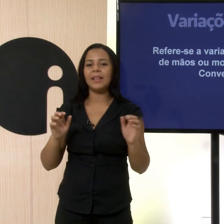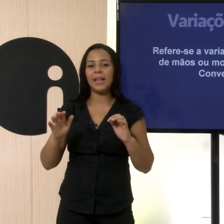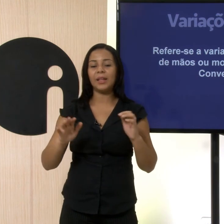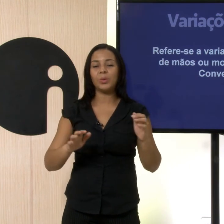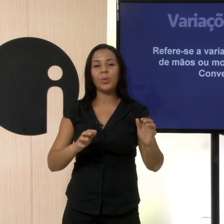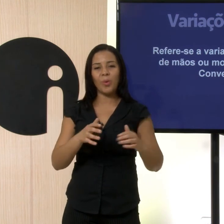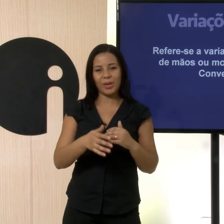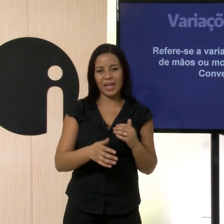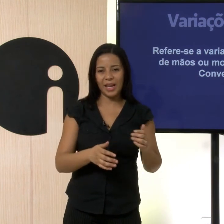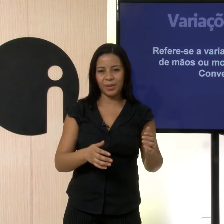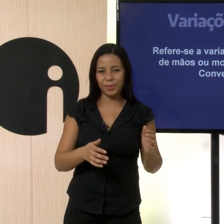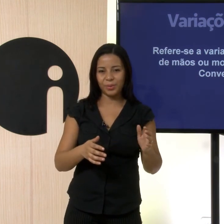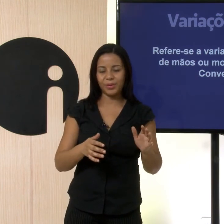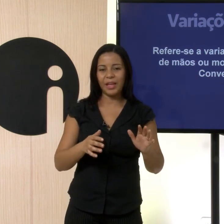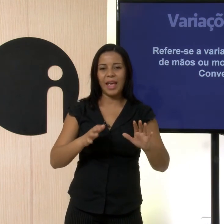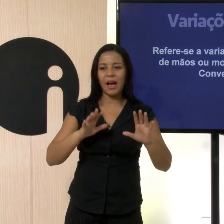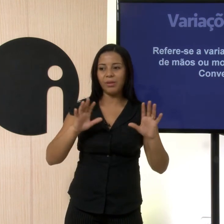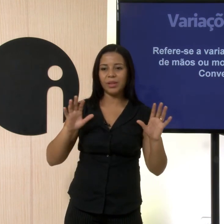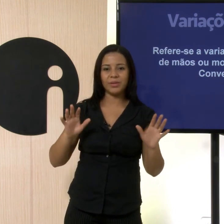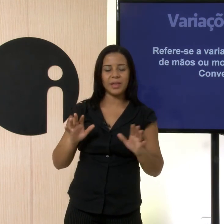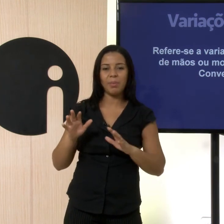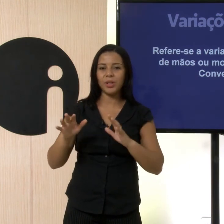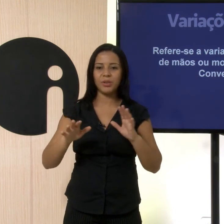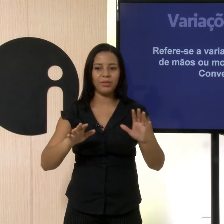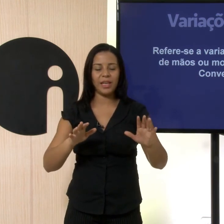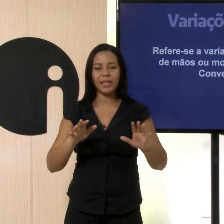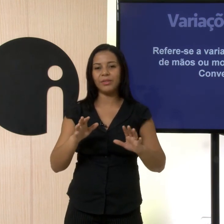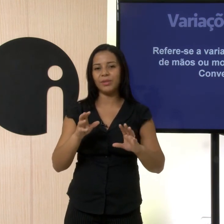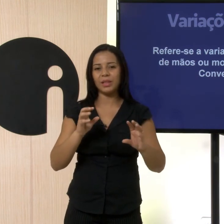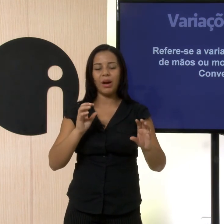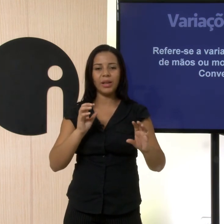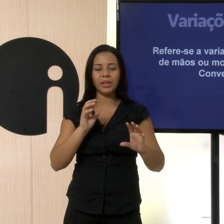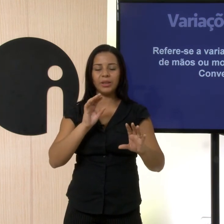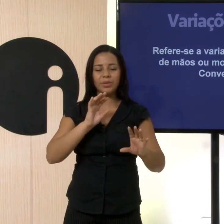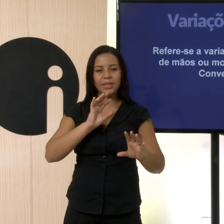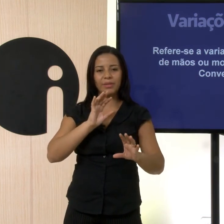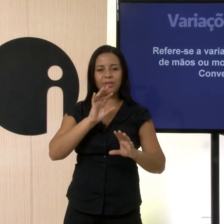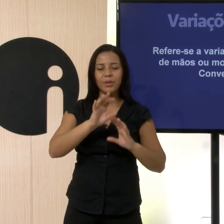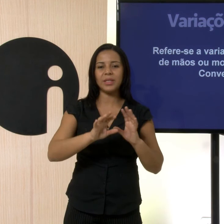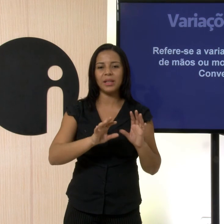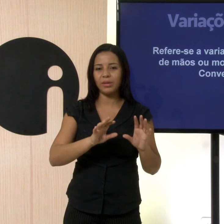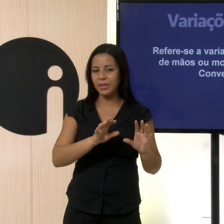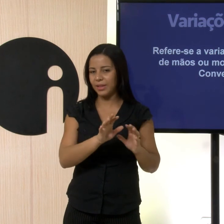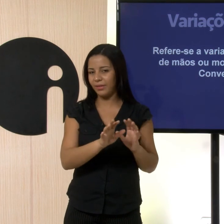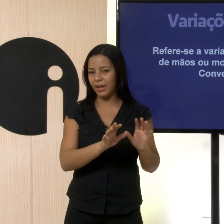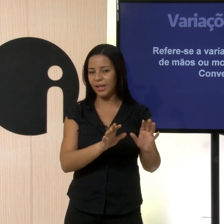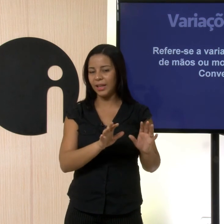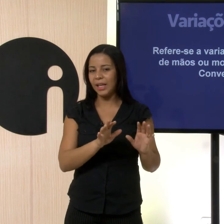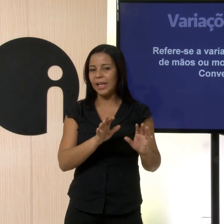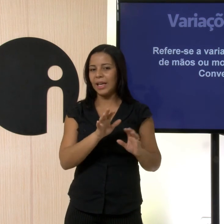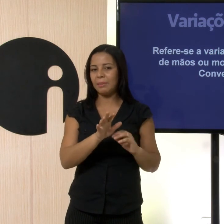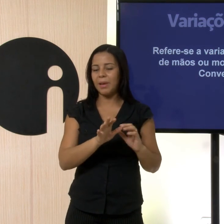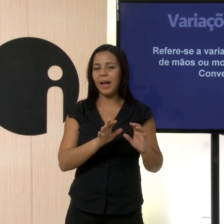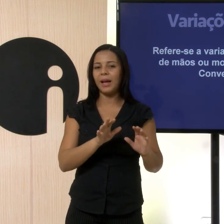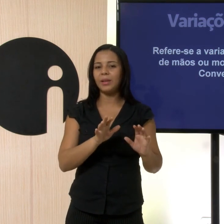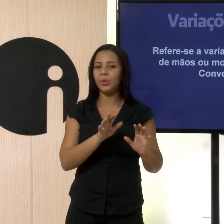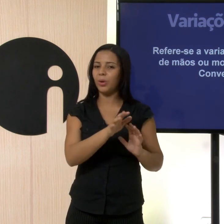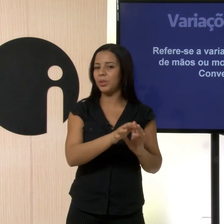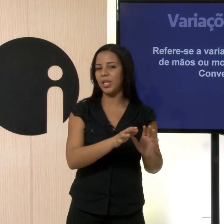ideia do concreto. É algo que você pode ver, que na hora que você vê o sinal, você vai lembrar do objeto ou